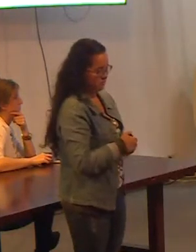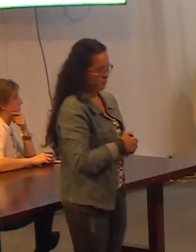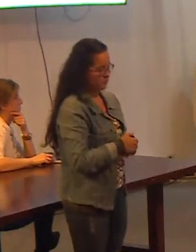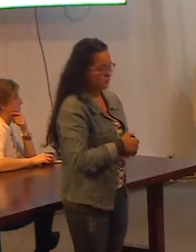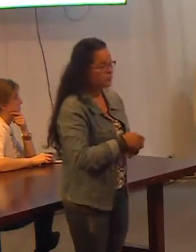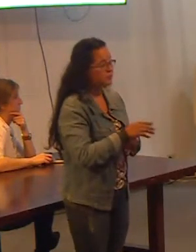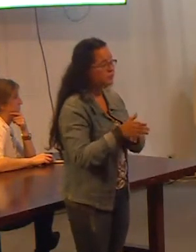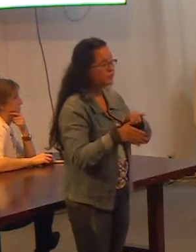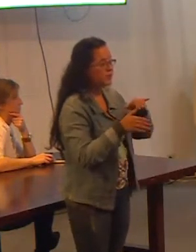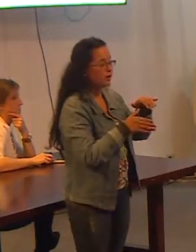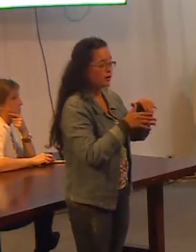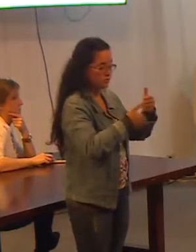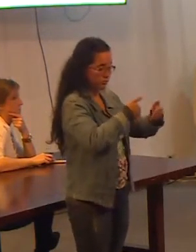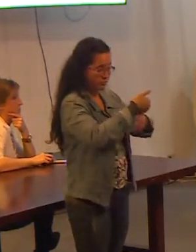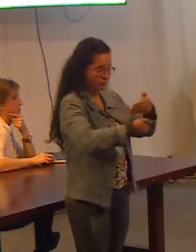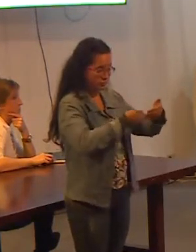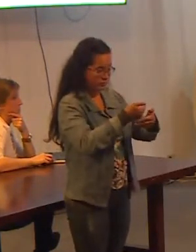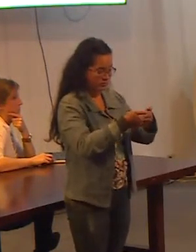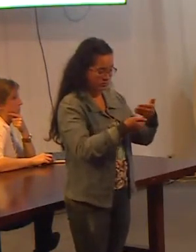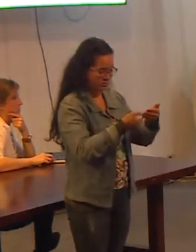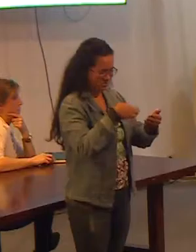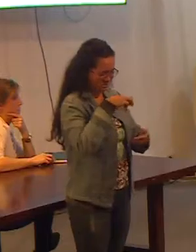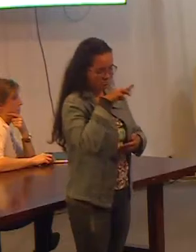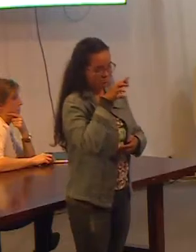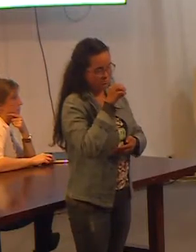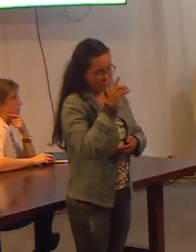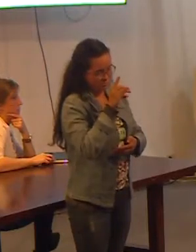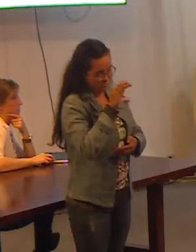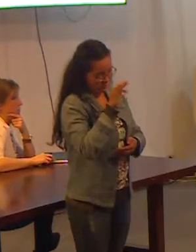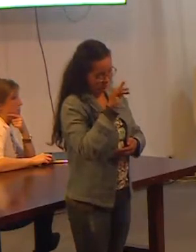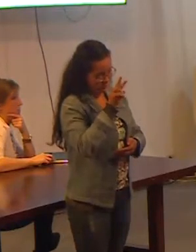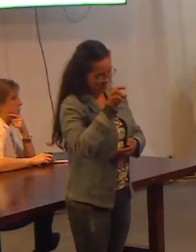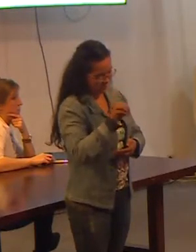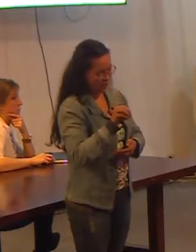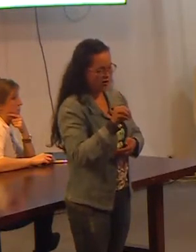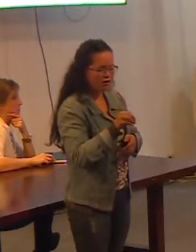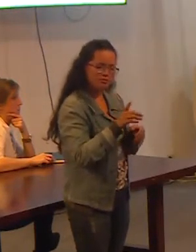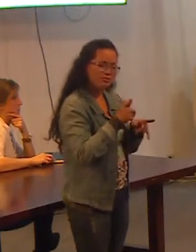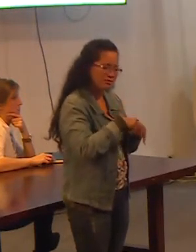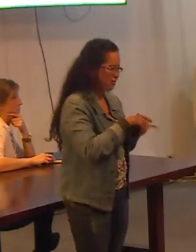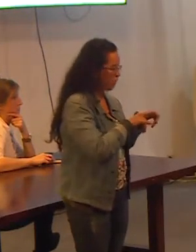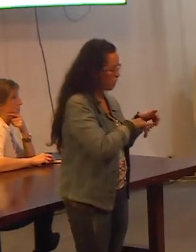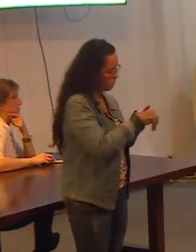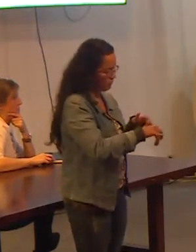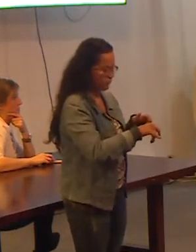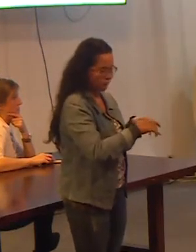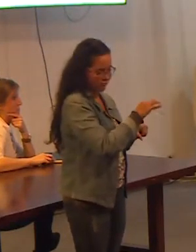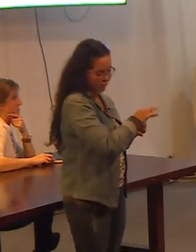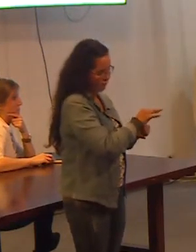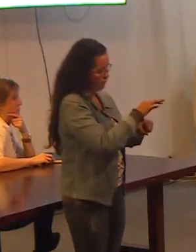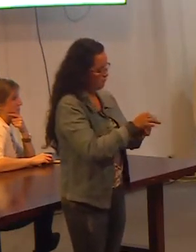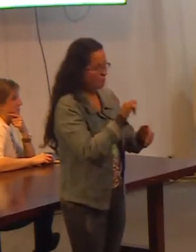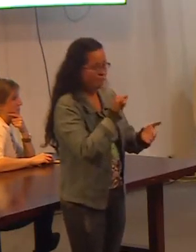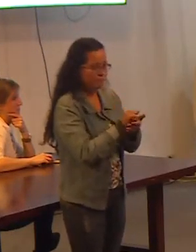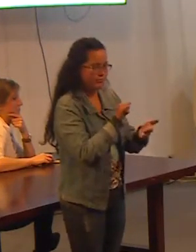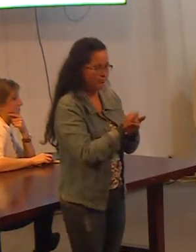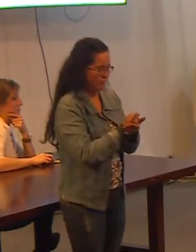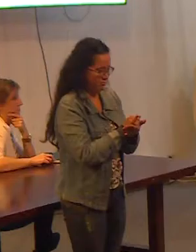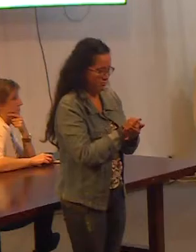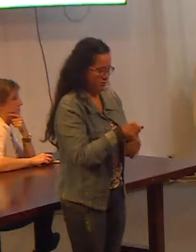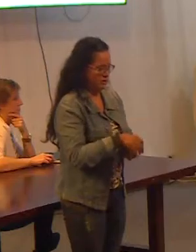procesos productivos. Entonces, esto lo pudimos ver muy reflejado en ambas fundaciones, porque